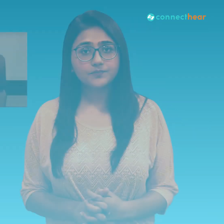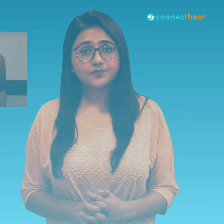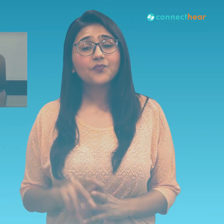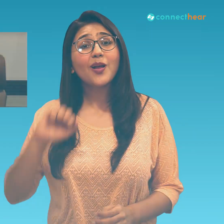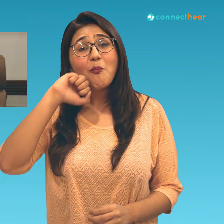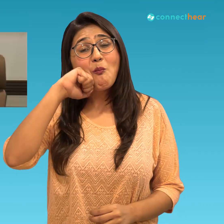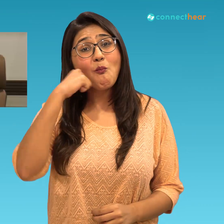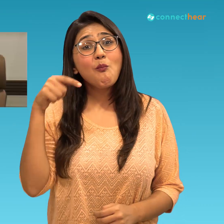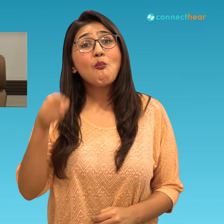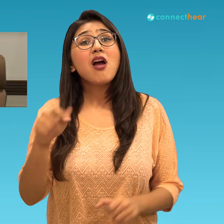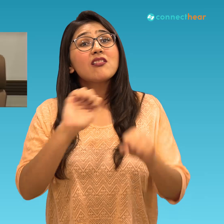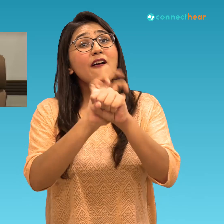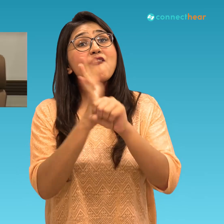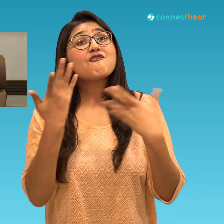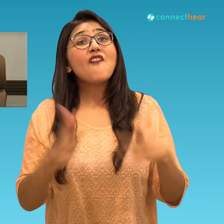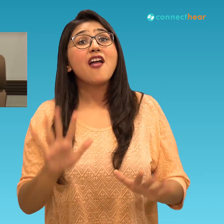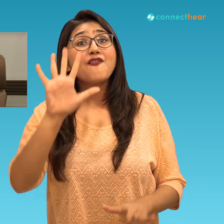آپ کے اندر